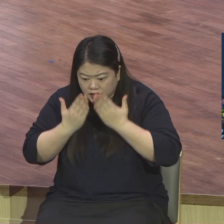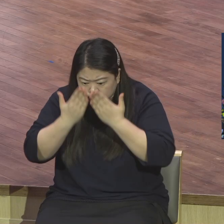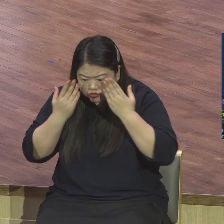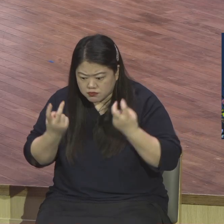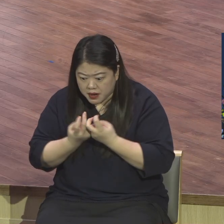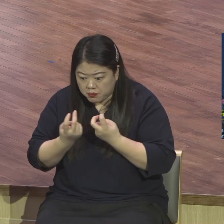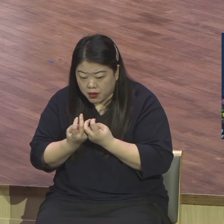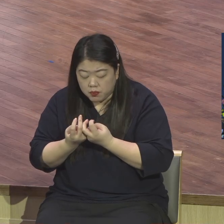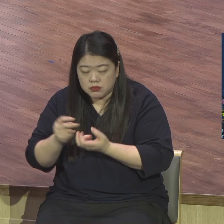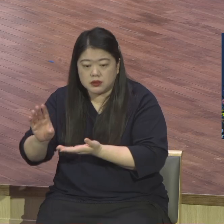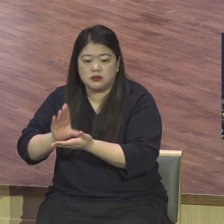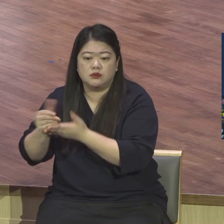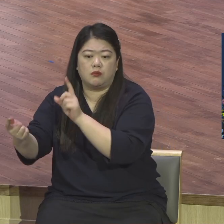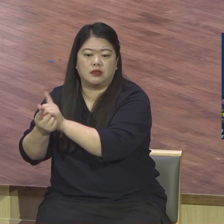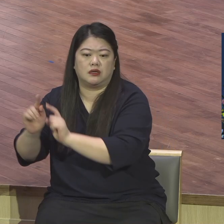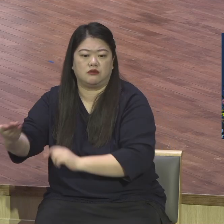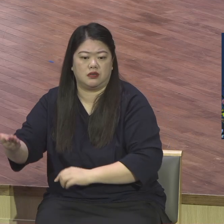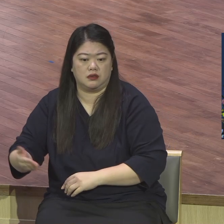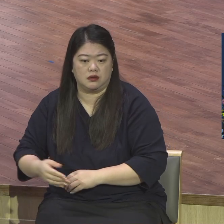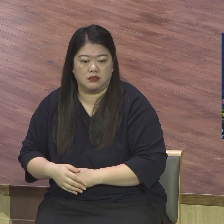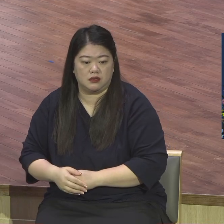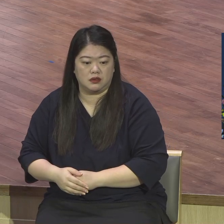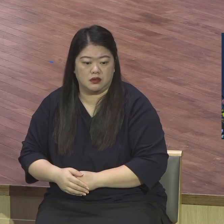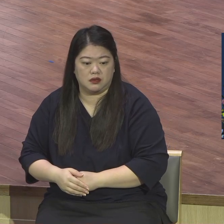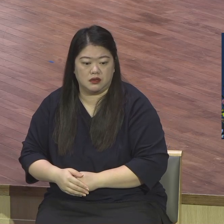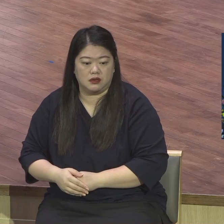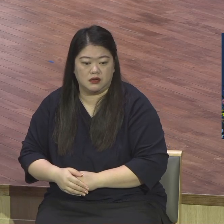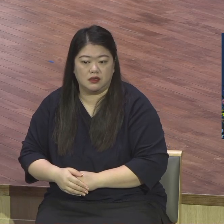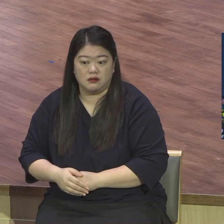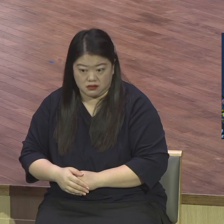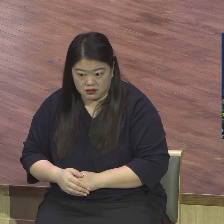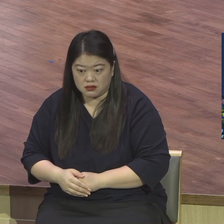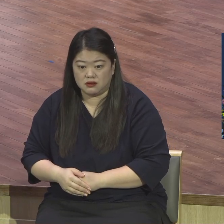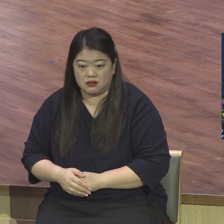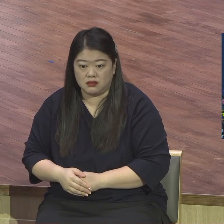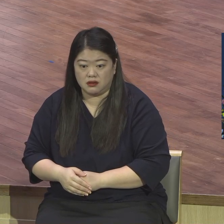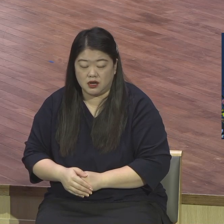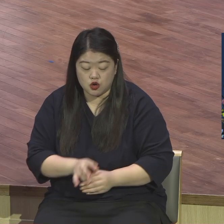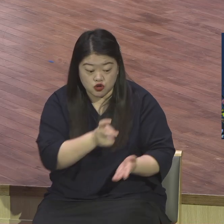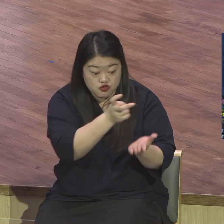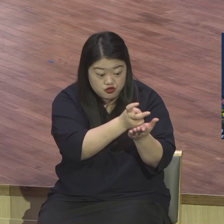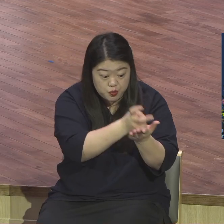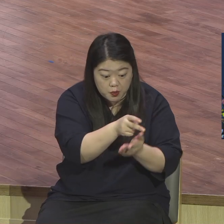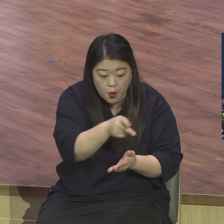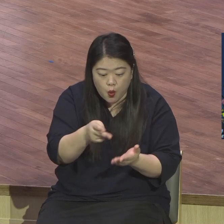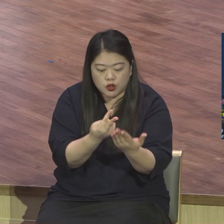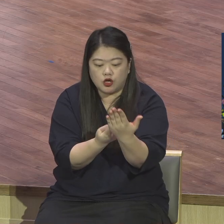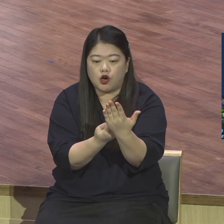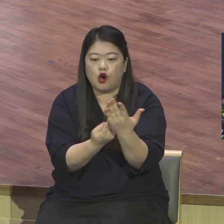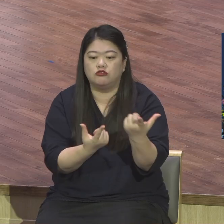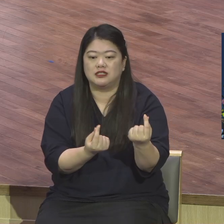봐라. 빨리 예수 앞에 나가라. 그러면 깨끗이 해결된다. 그 역할을 하는 것이 율법이래.